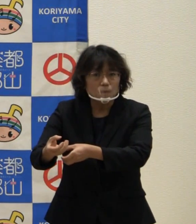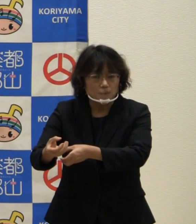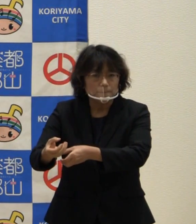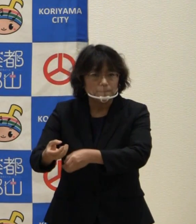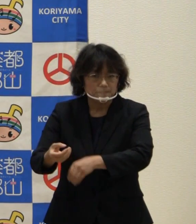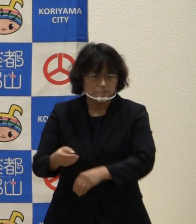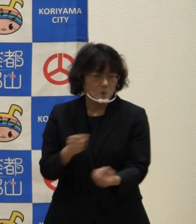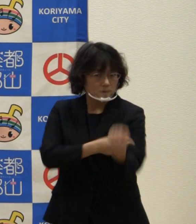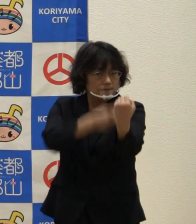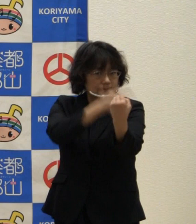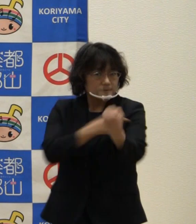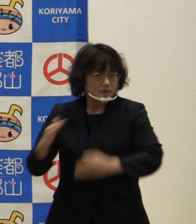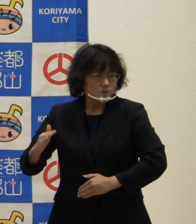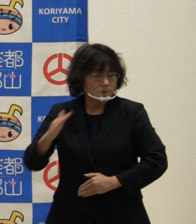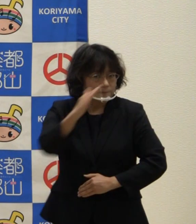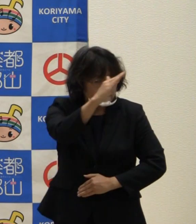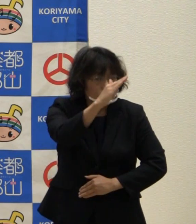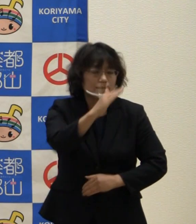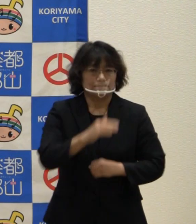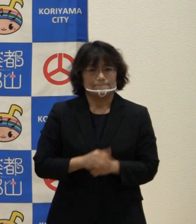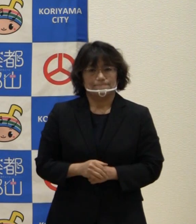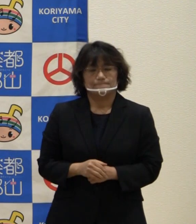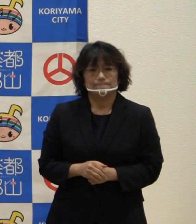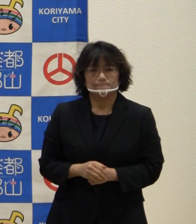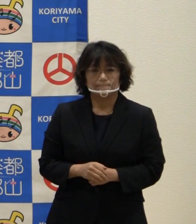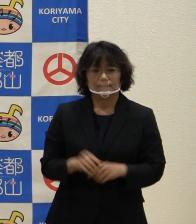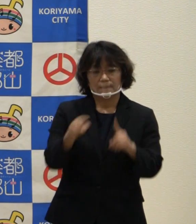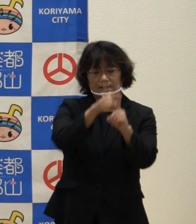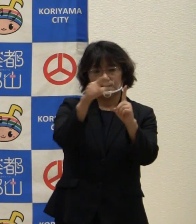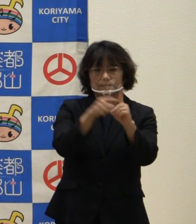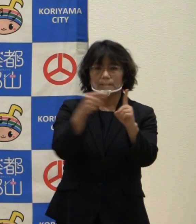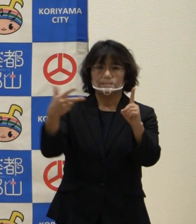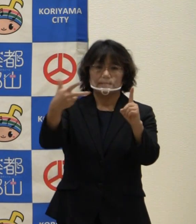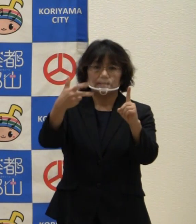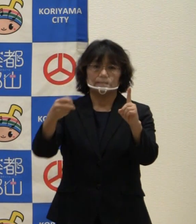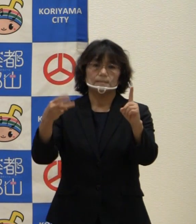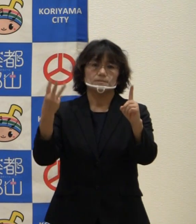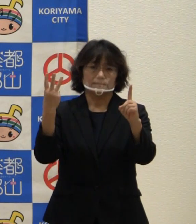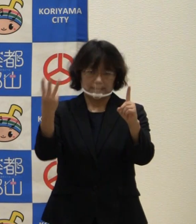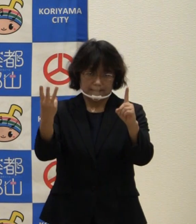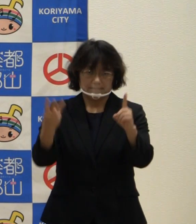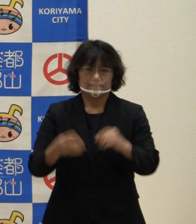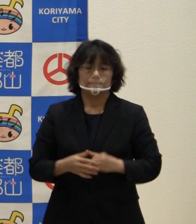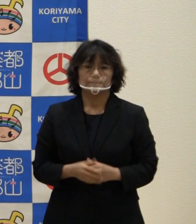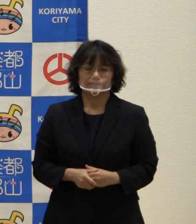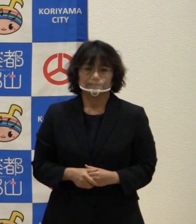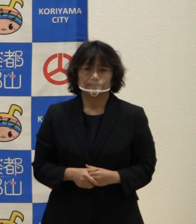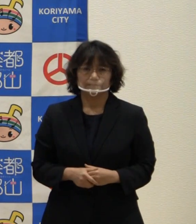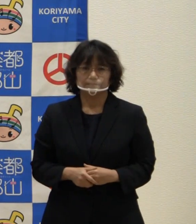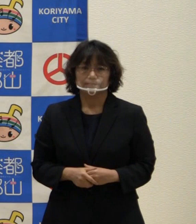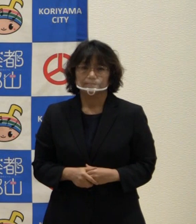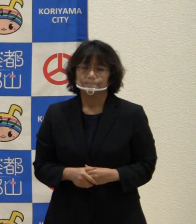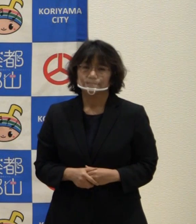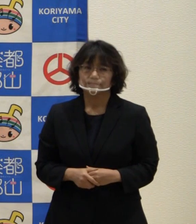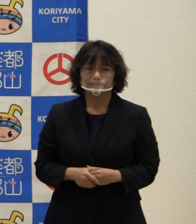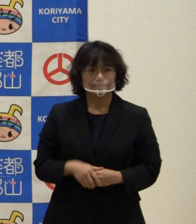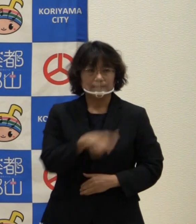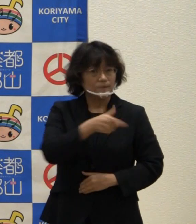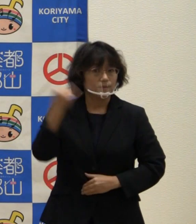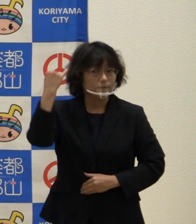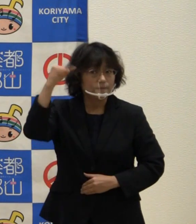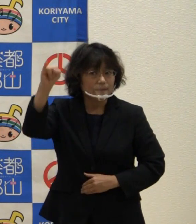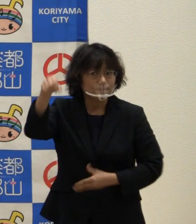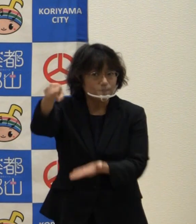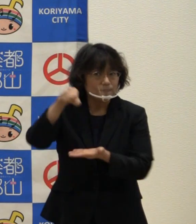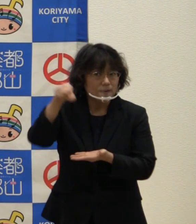を高めようというものでございます。それから73ページでございますが、いろんなご議論があるところでござい